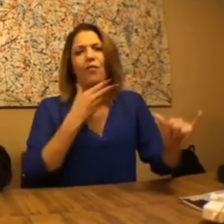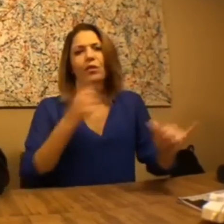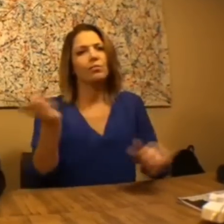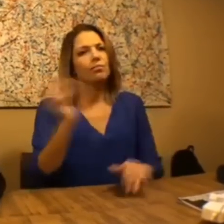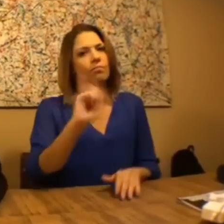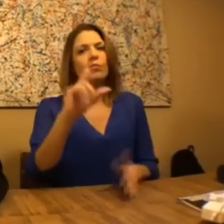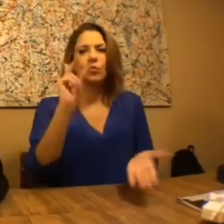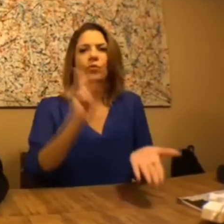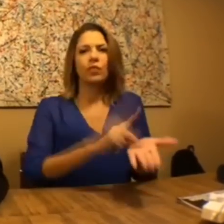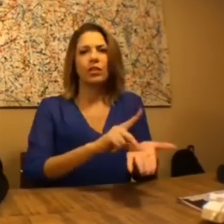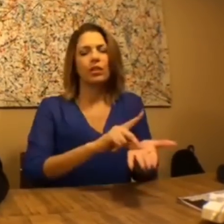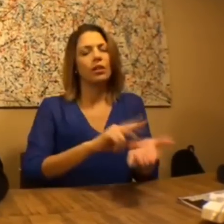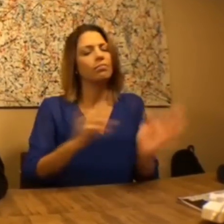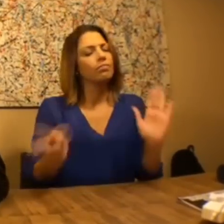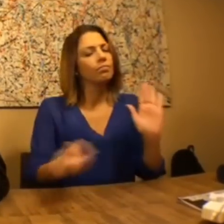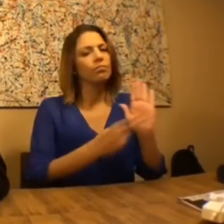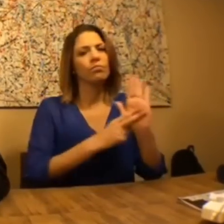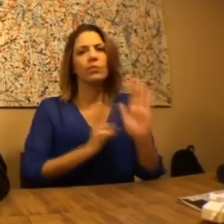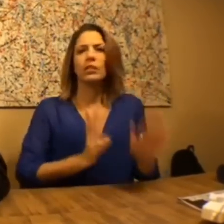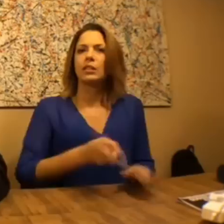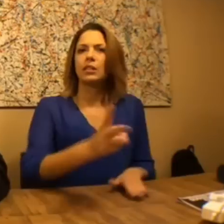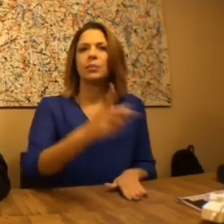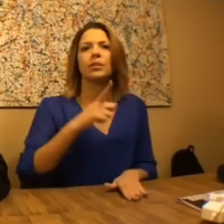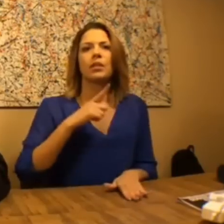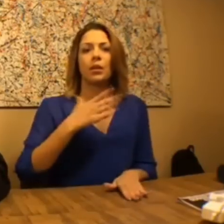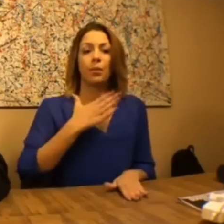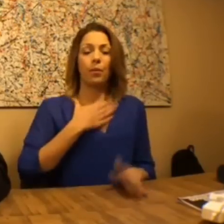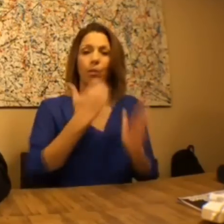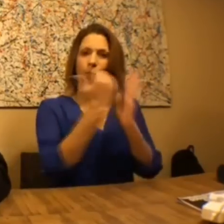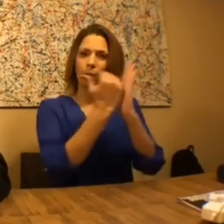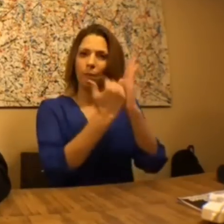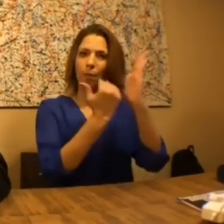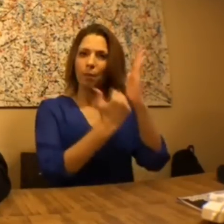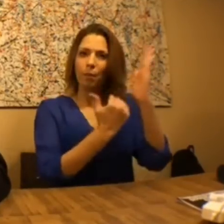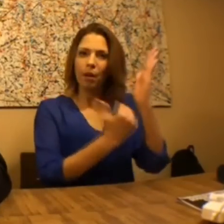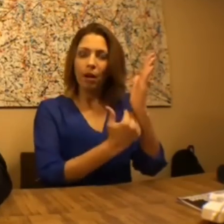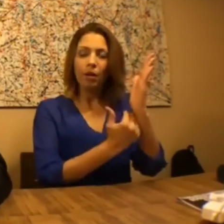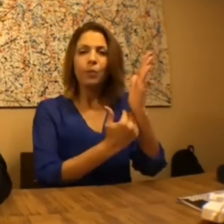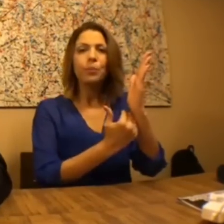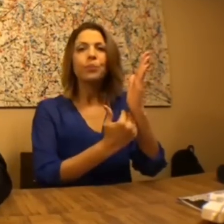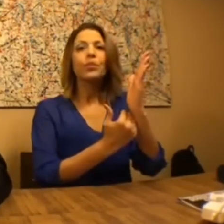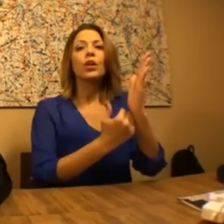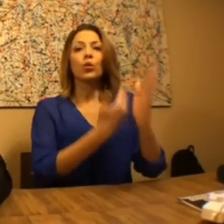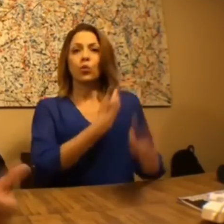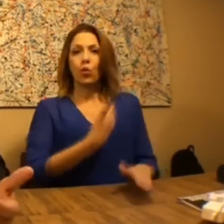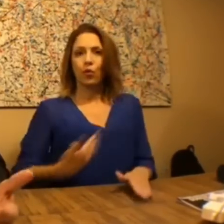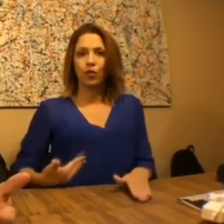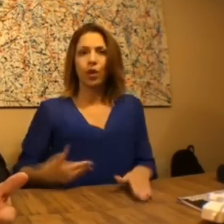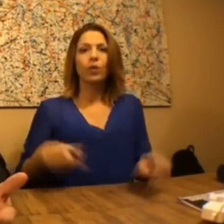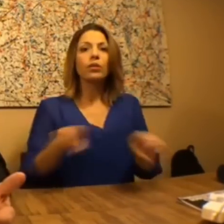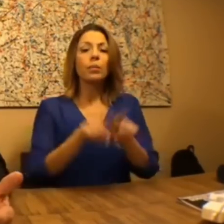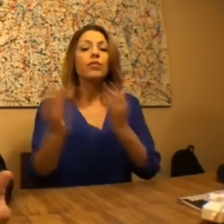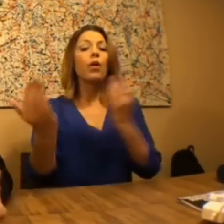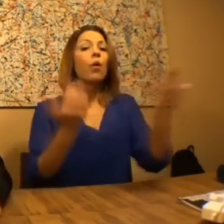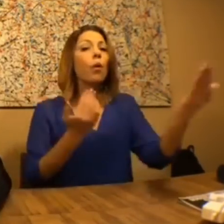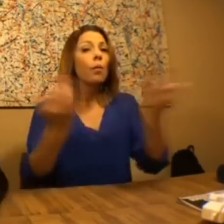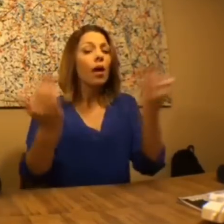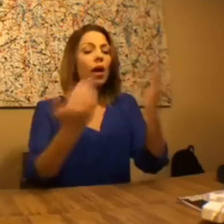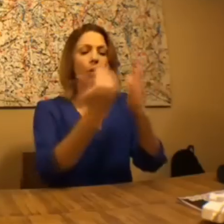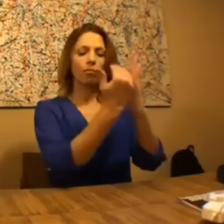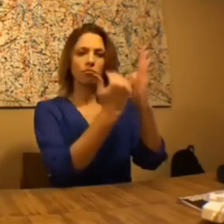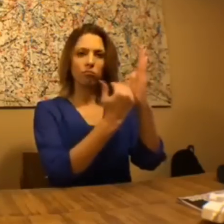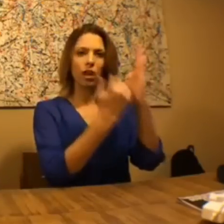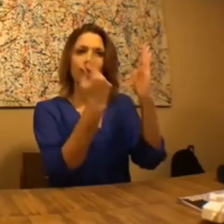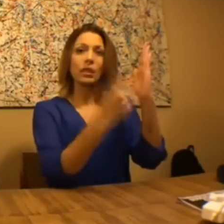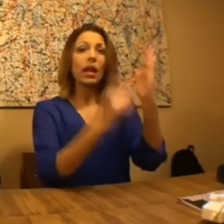alguns itens do plano de governo do Haddad, do PT. E você tira as suas conclusões.